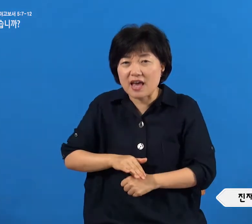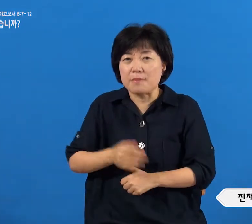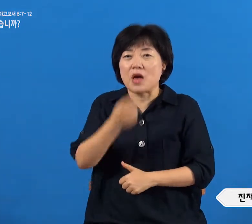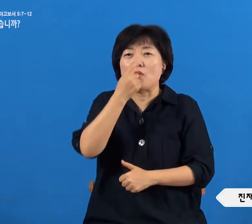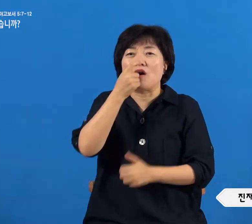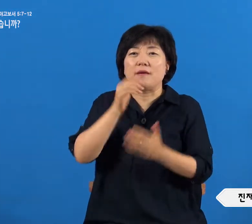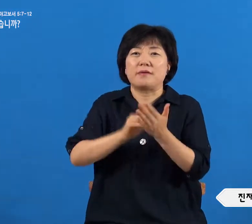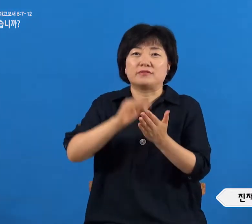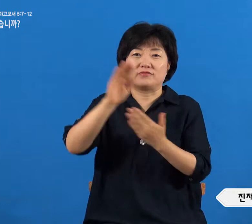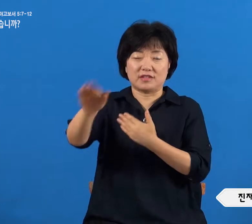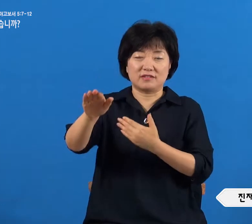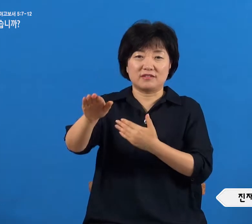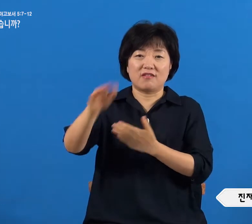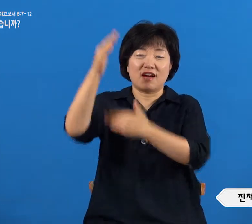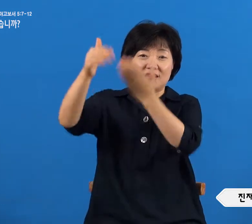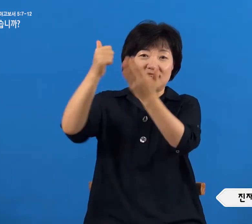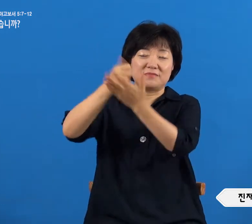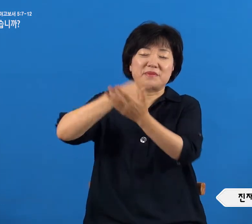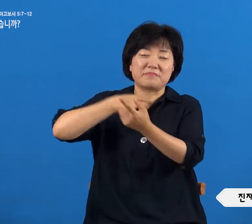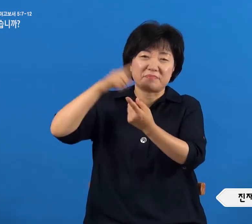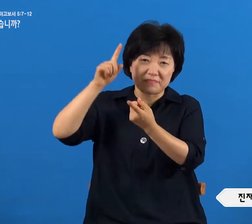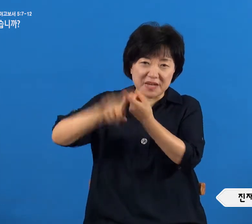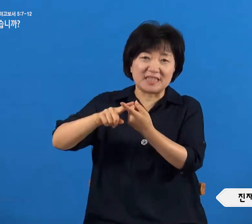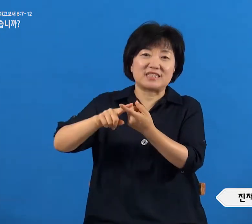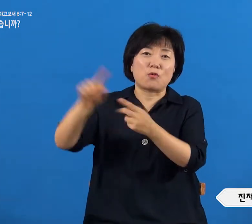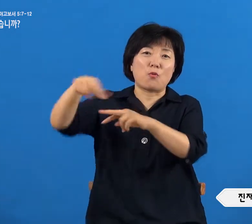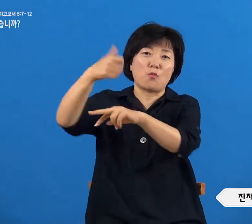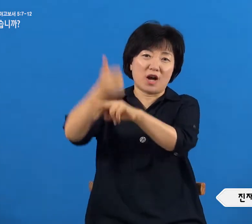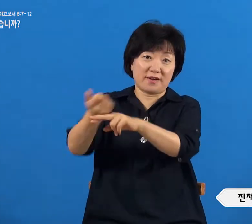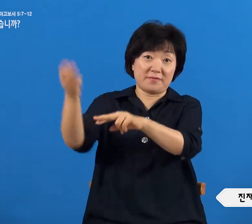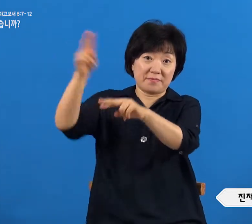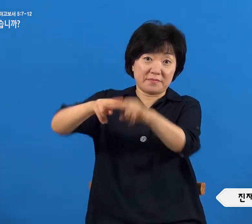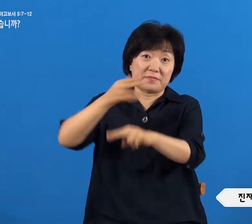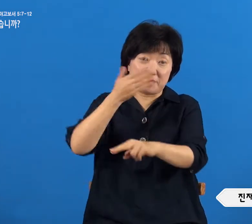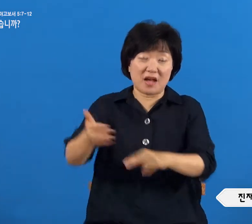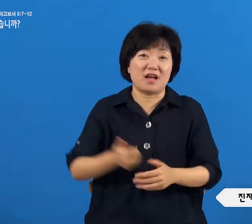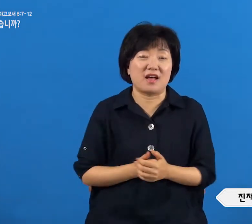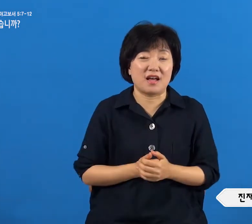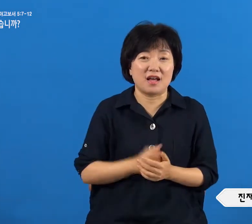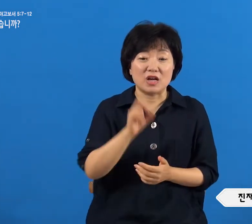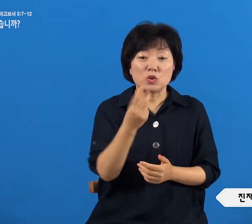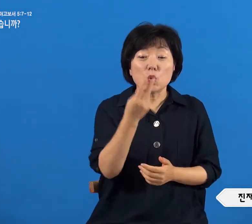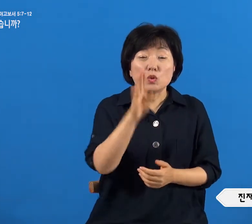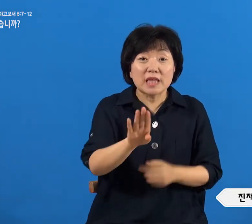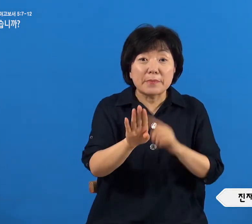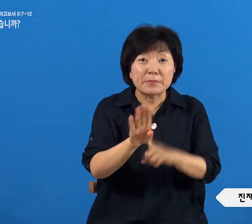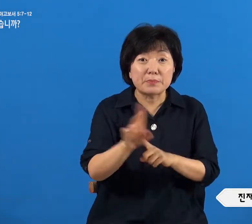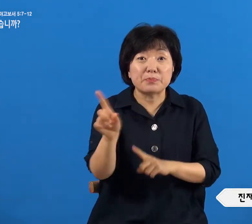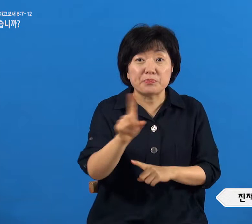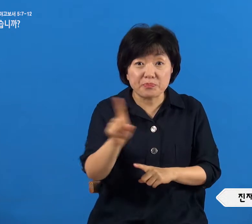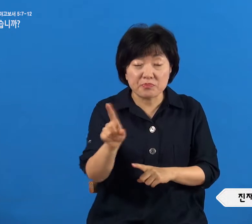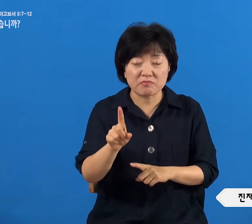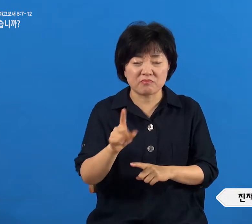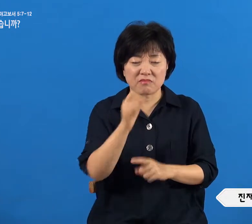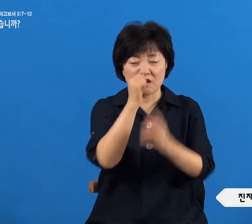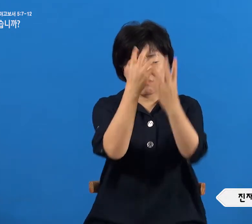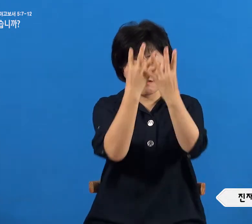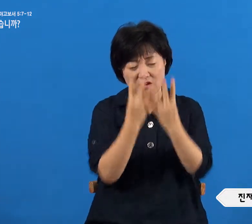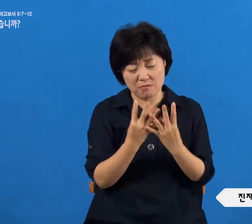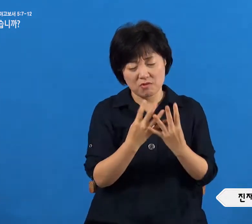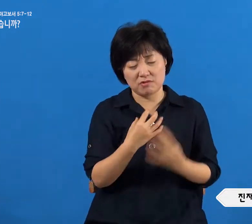수 없었을지 모릅니다. 요셉이 그렇게 감옥에서 갇히고 오랜 고난 가운데 인내를